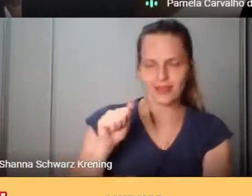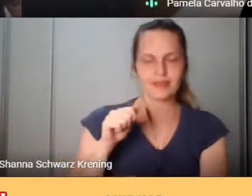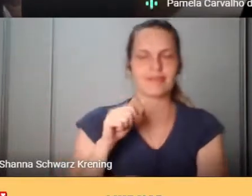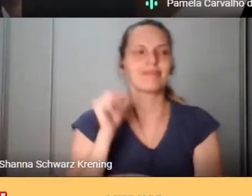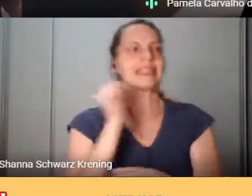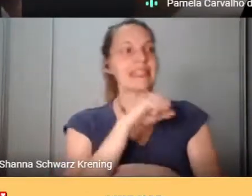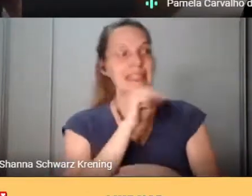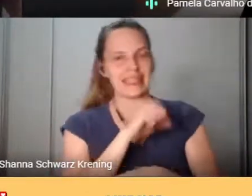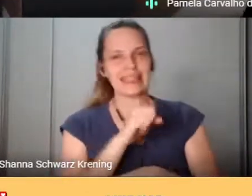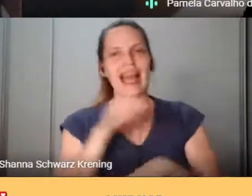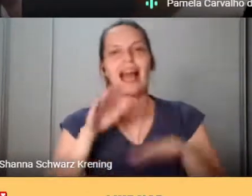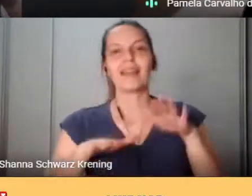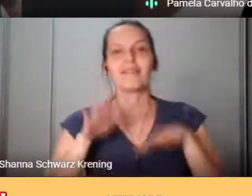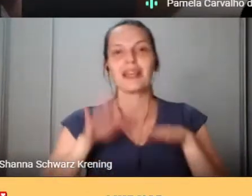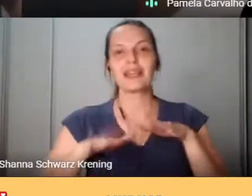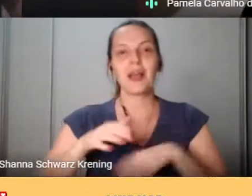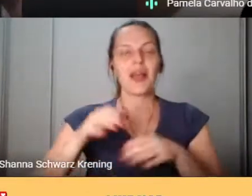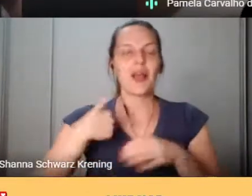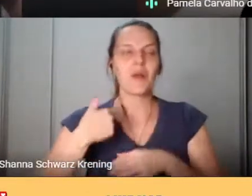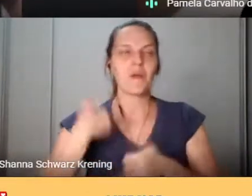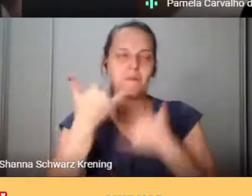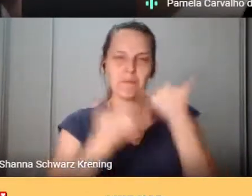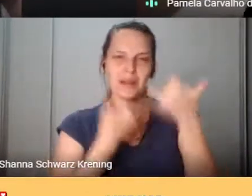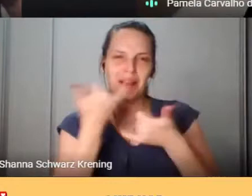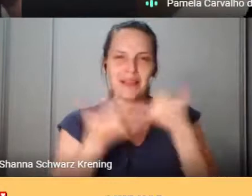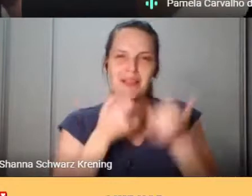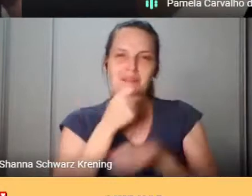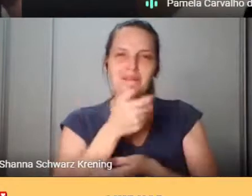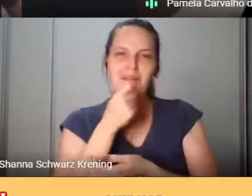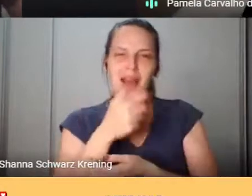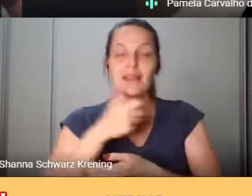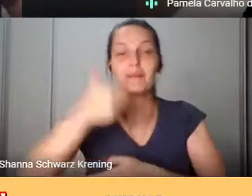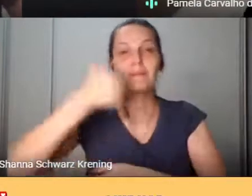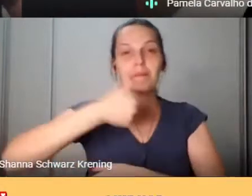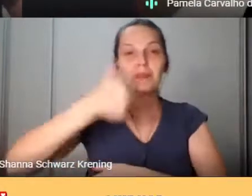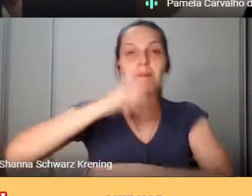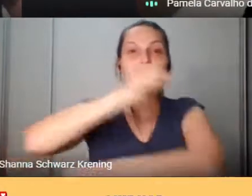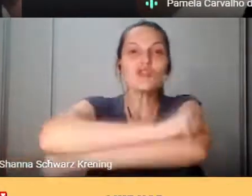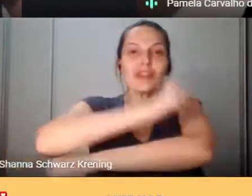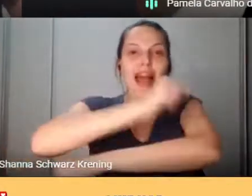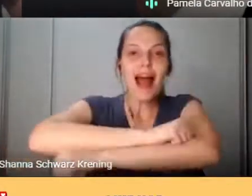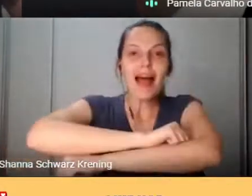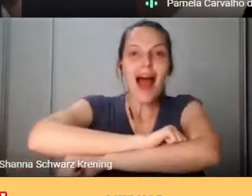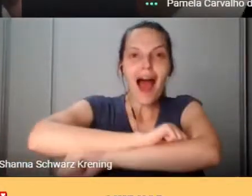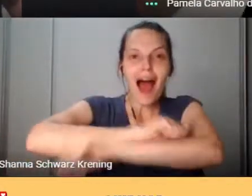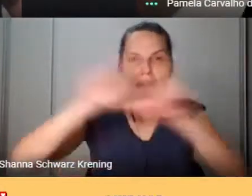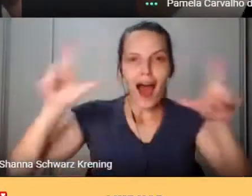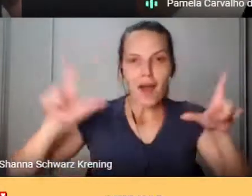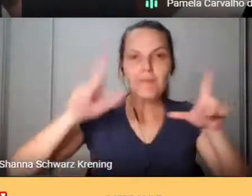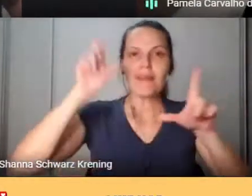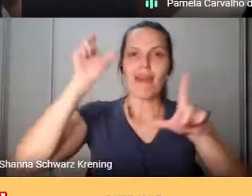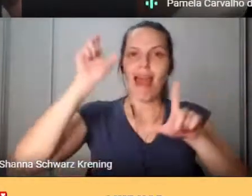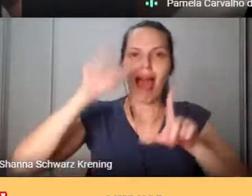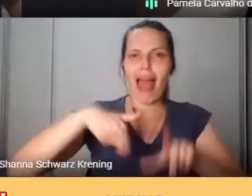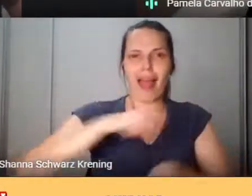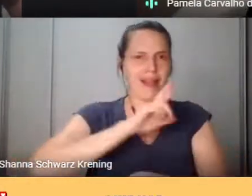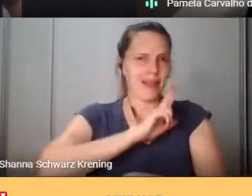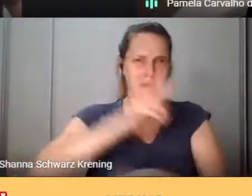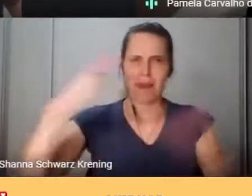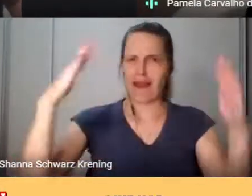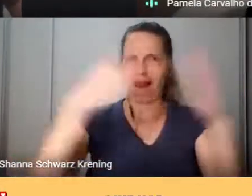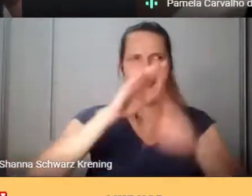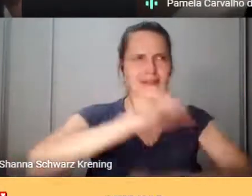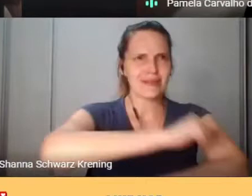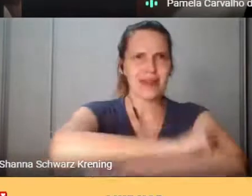né? A gente não abre nem a janela da casa e abre as janelas ali, né, dos aparelhos. E acho que uma coisa que tu